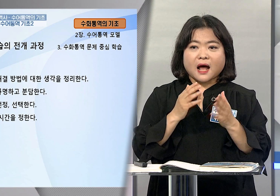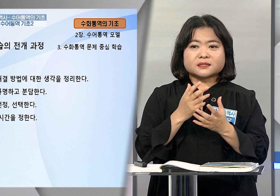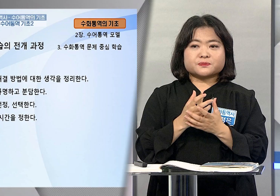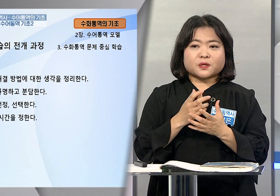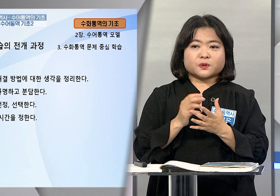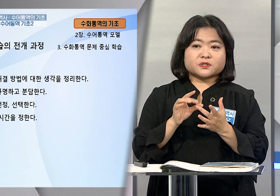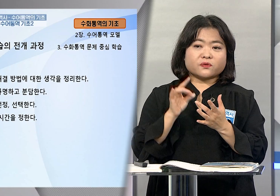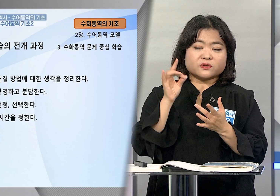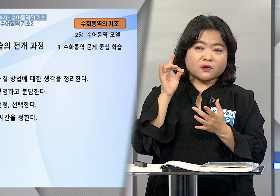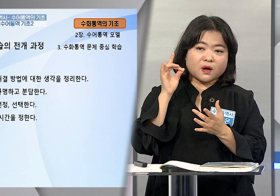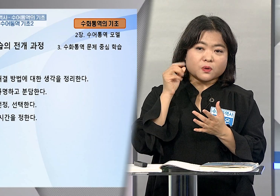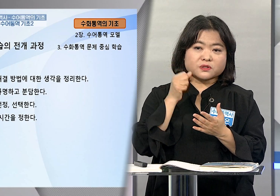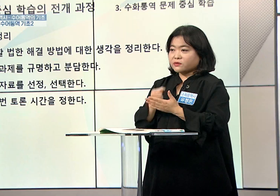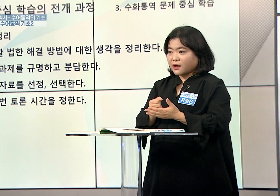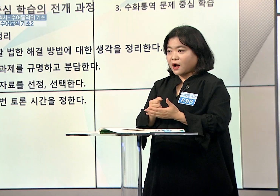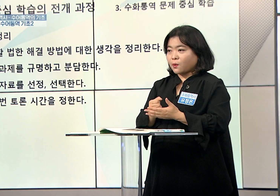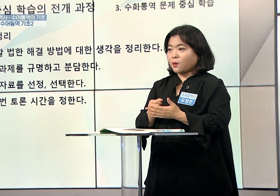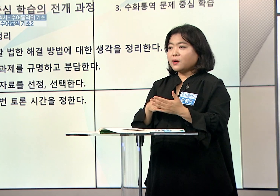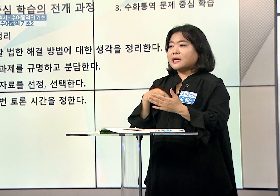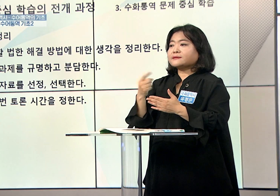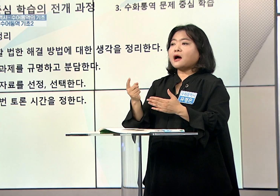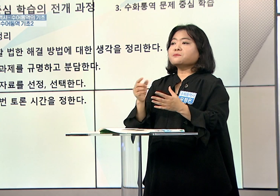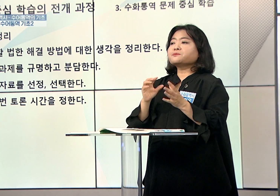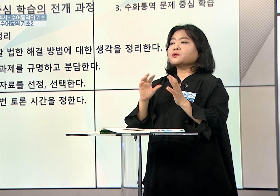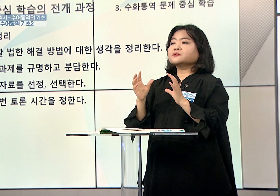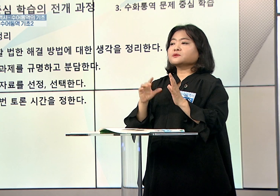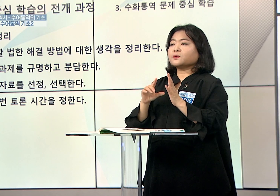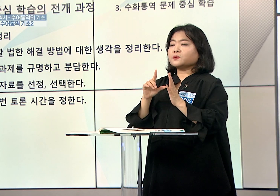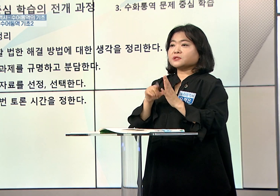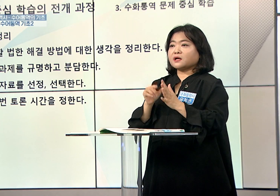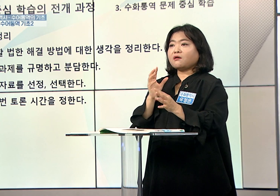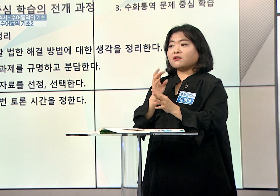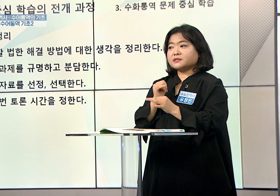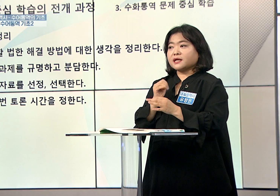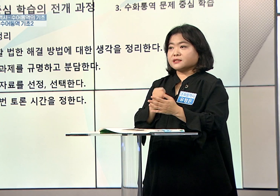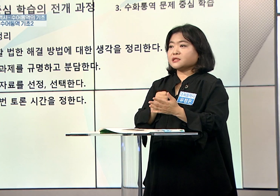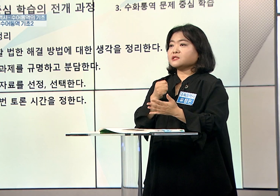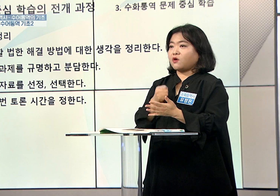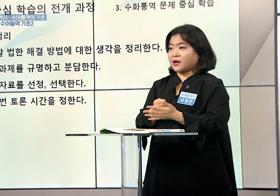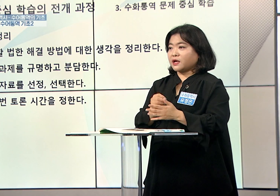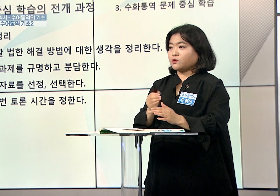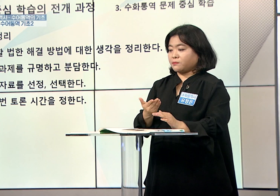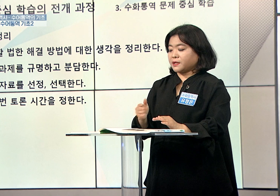학습 자료를 선정하고 선택하고 다음번 토론 시간을 언제 할지 정하게 됩니다.